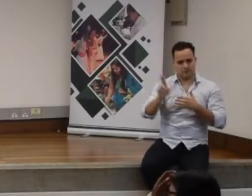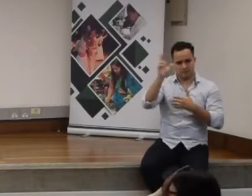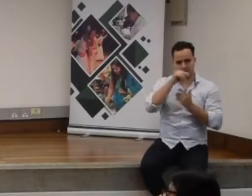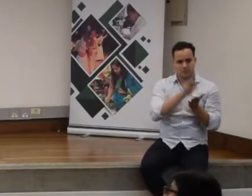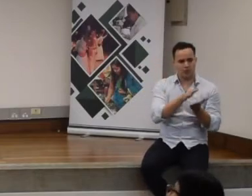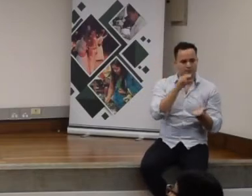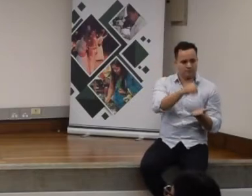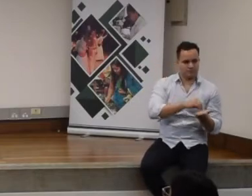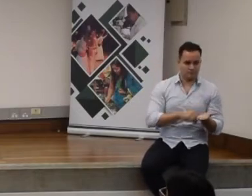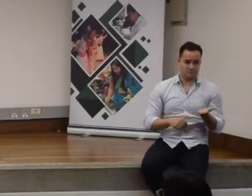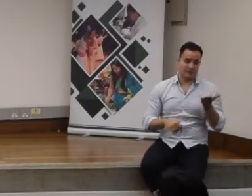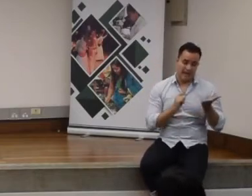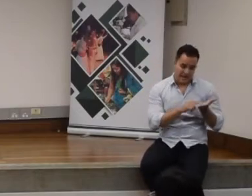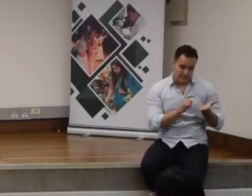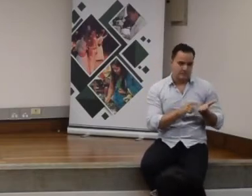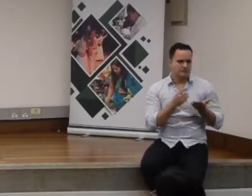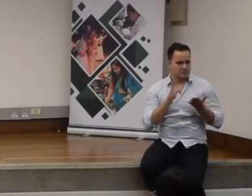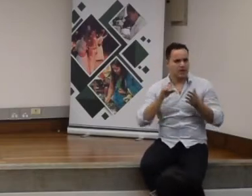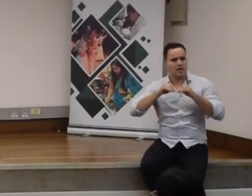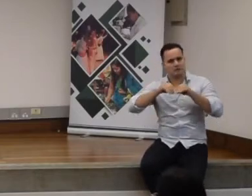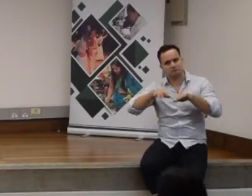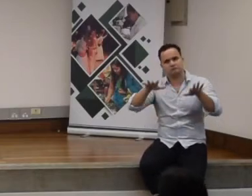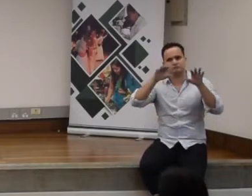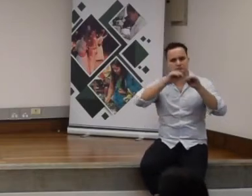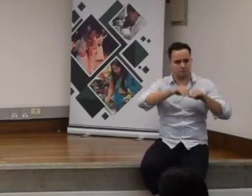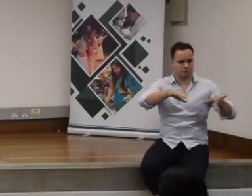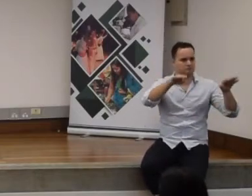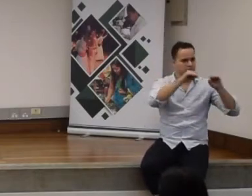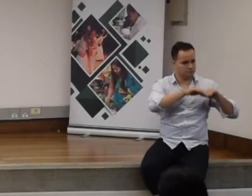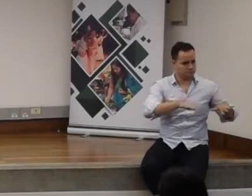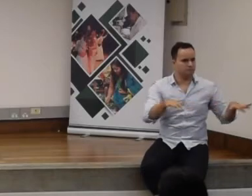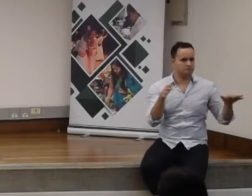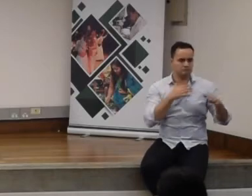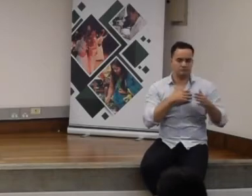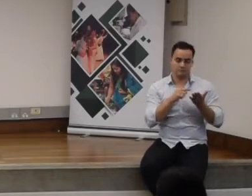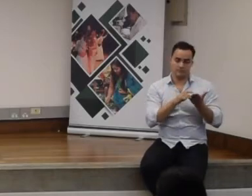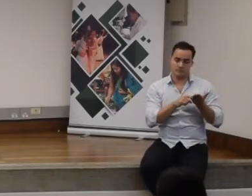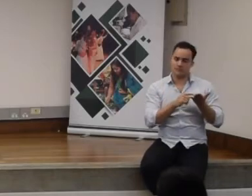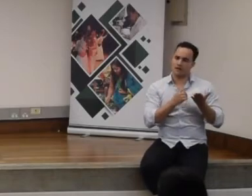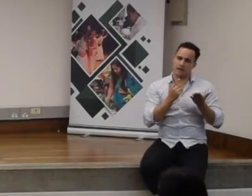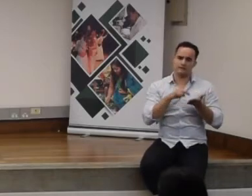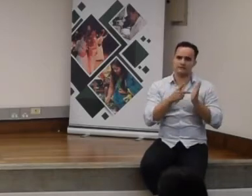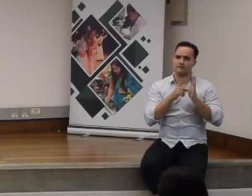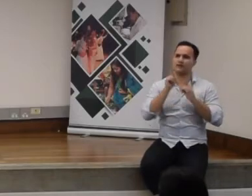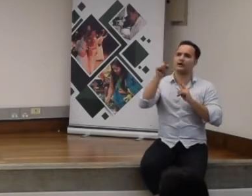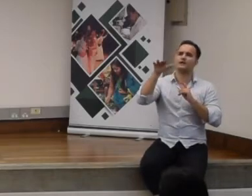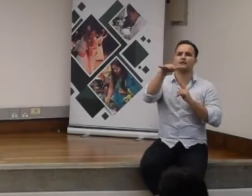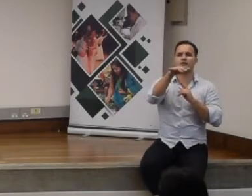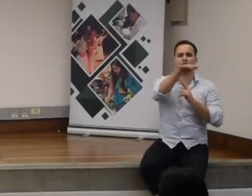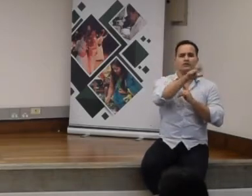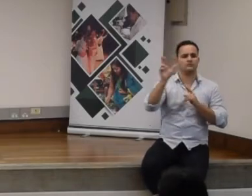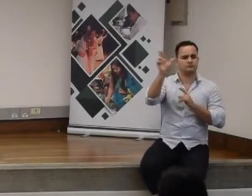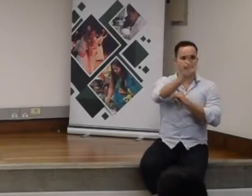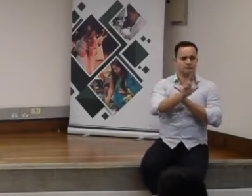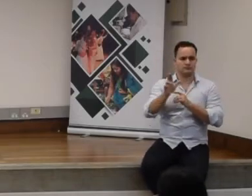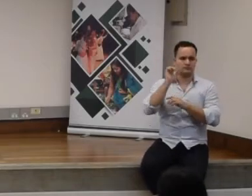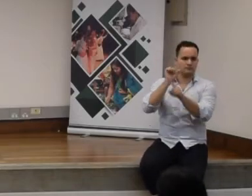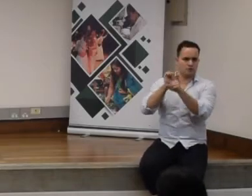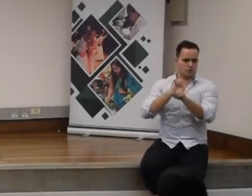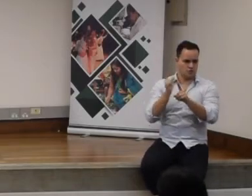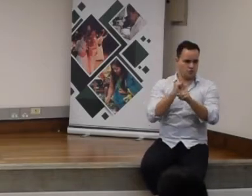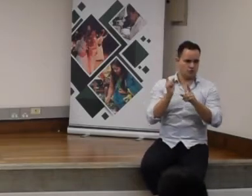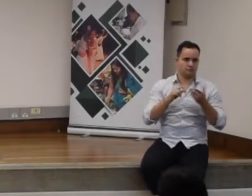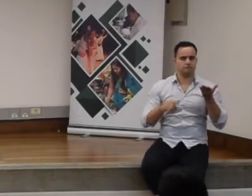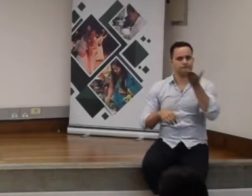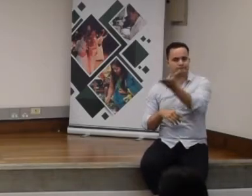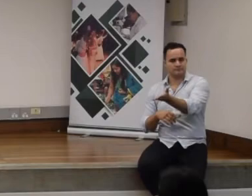permita ser replicado, o que esta forma de llegar a las regiones pueda ser replicada por otros entes o por